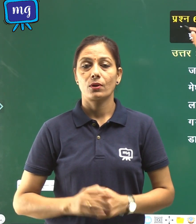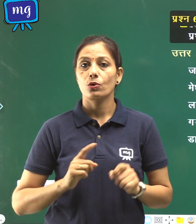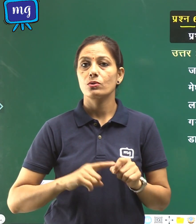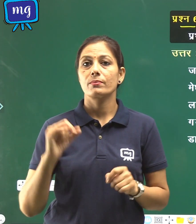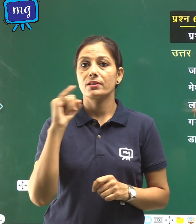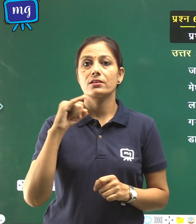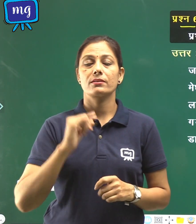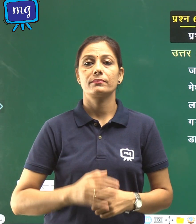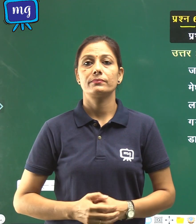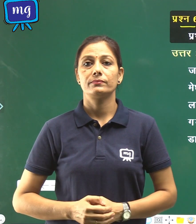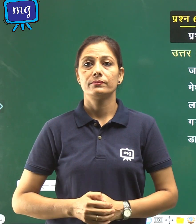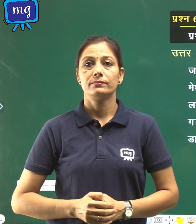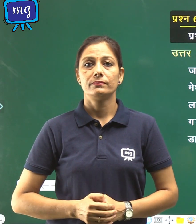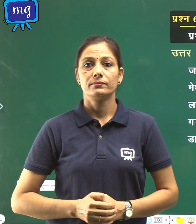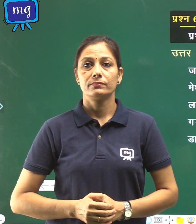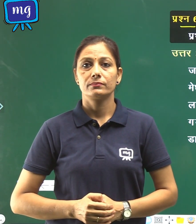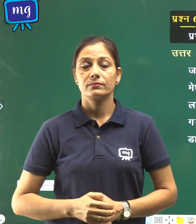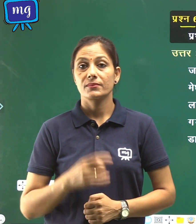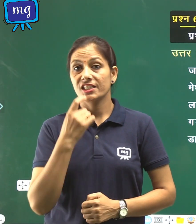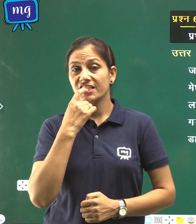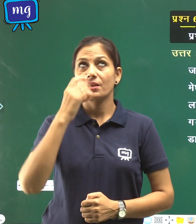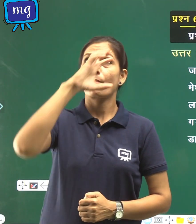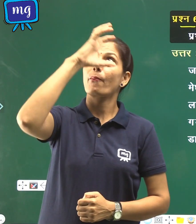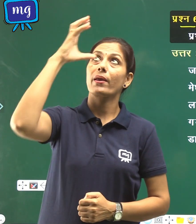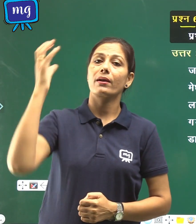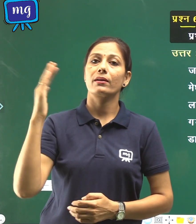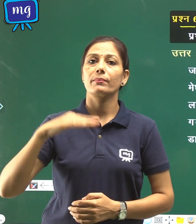प्रश्न 6, मेघ आने पर